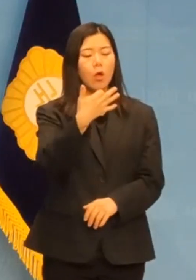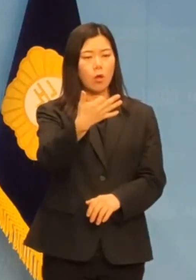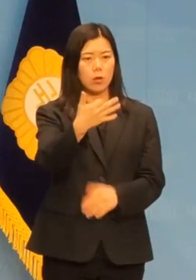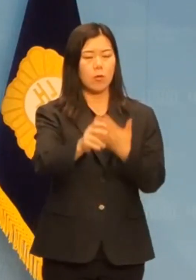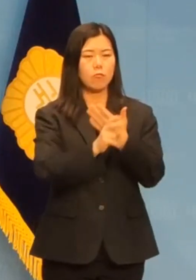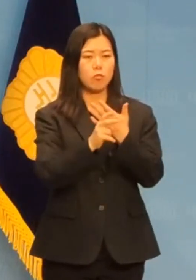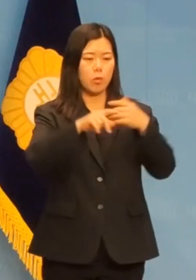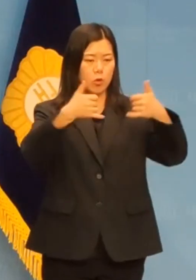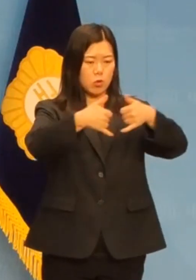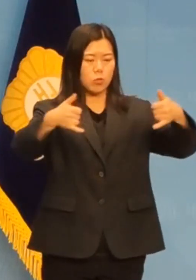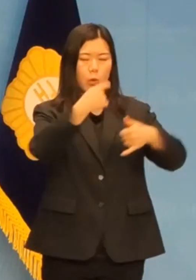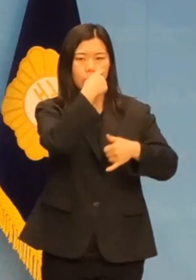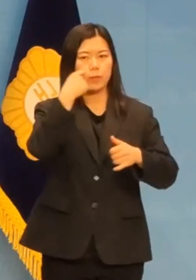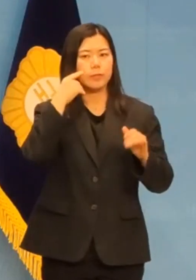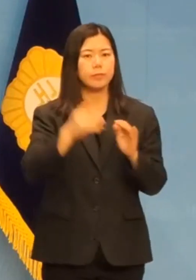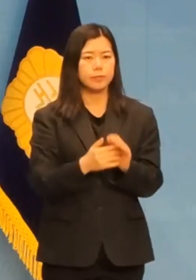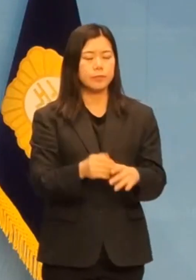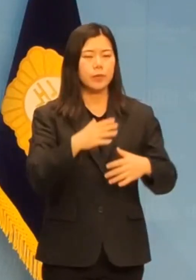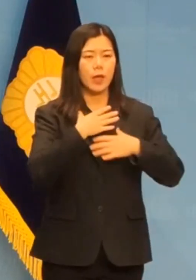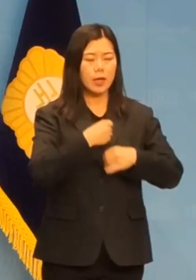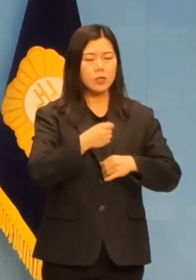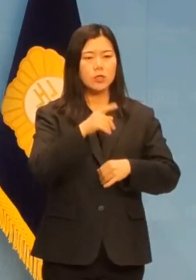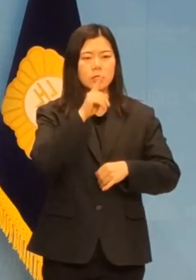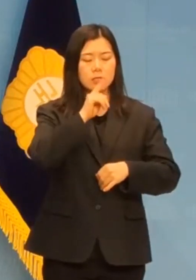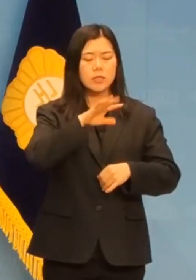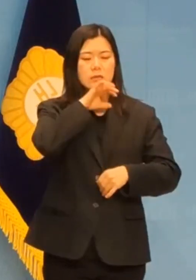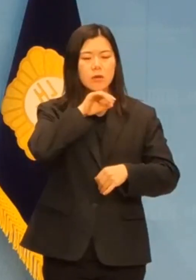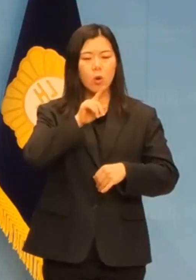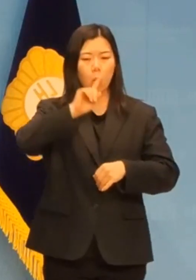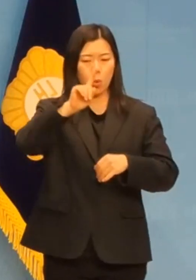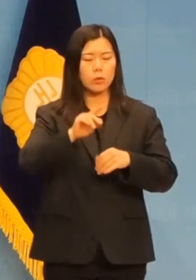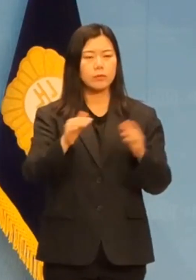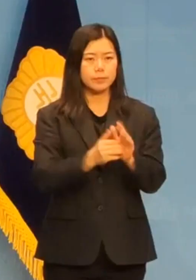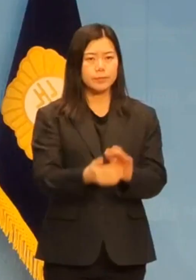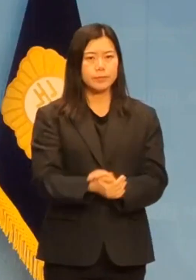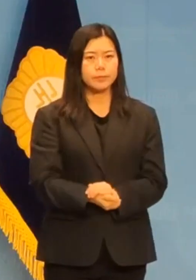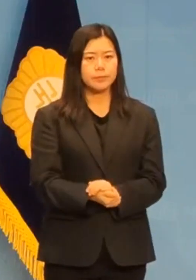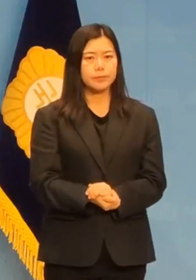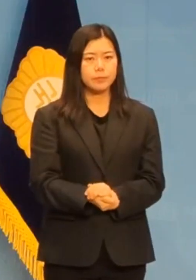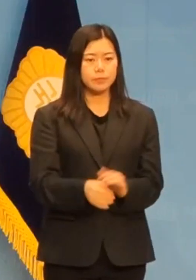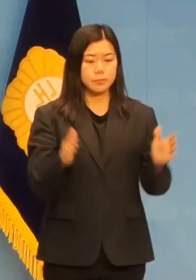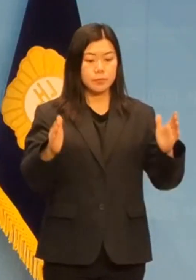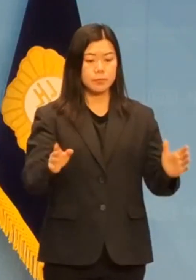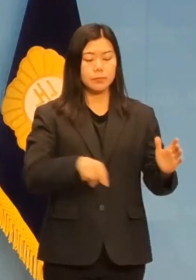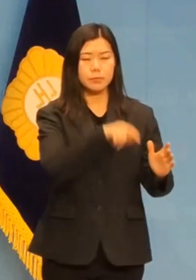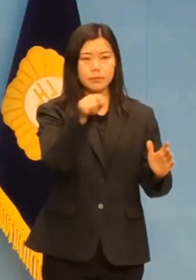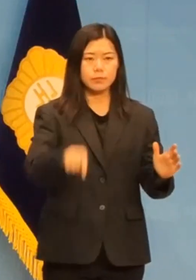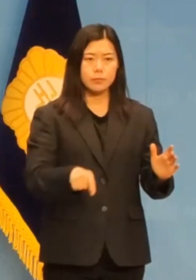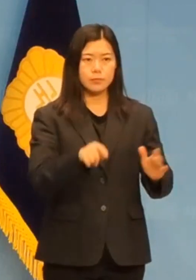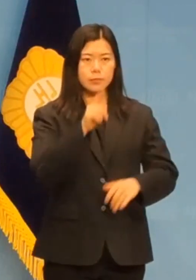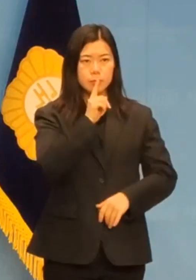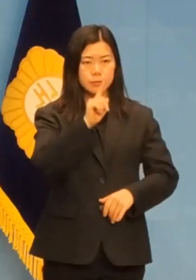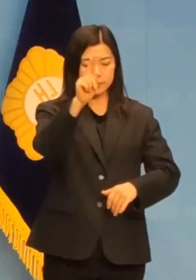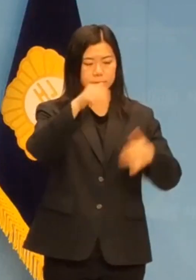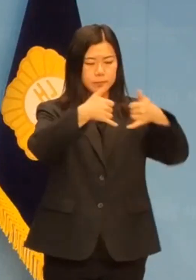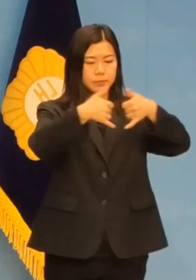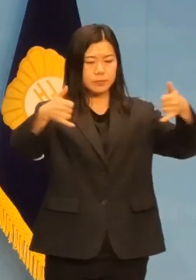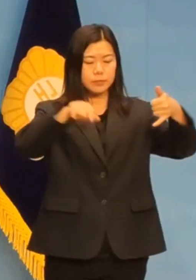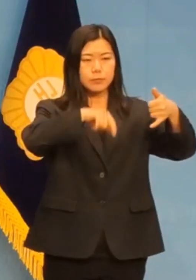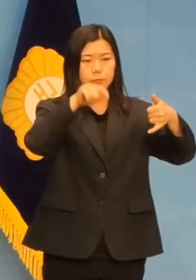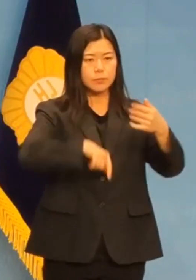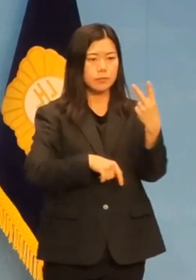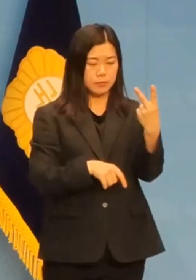불법 현수막을 확인하여 안전신문고에 신고하였으며 동일 기간 동안 신고된 현수막